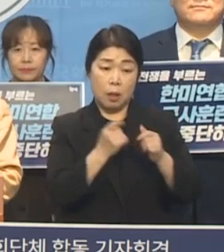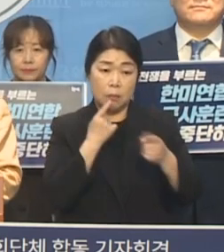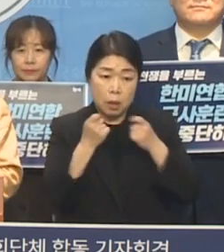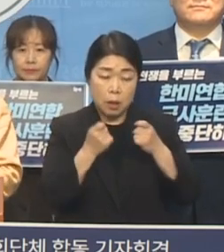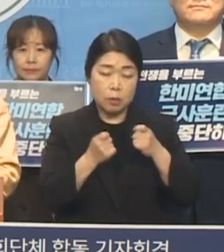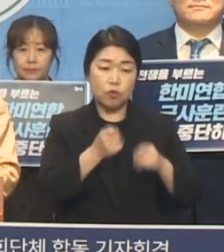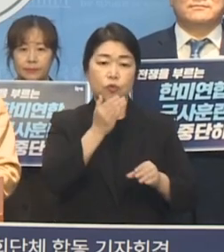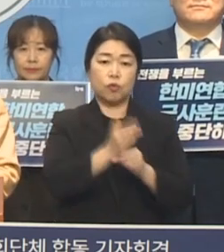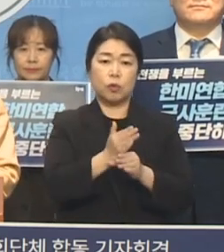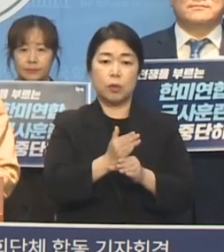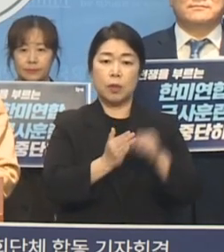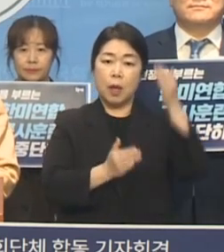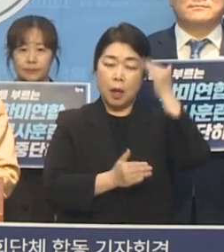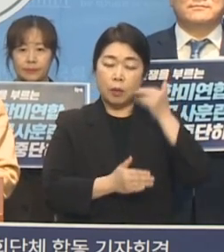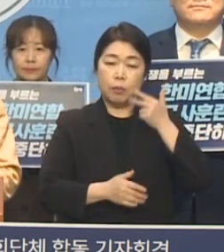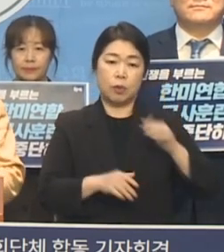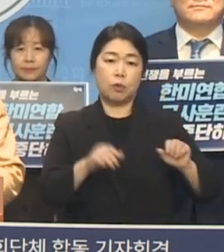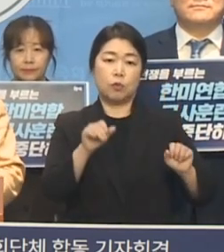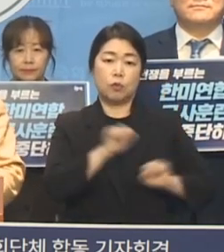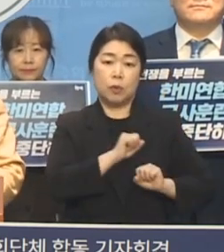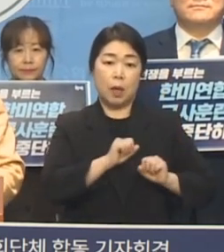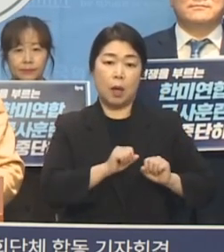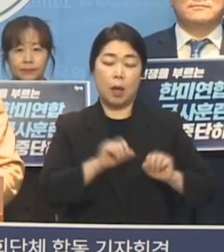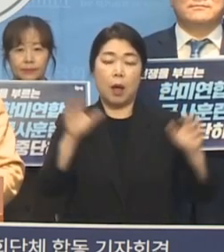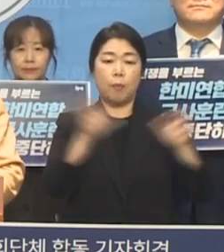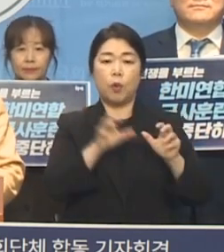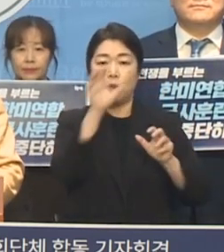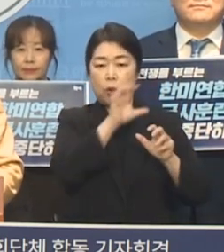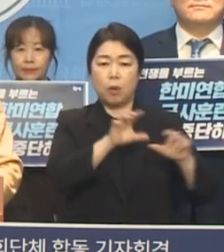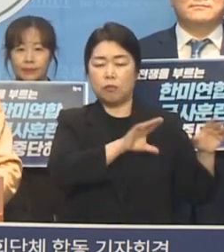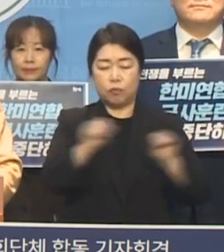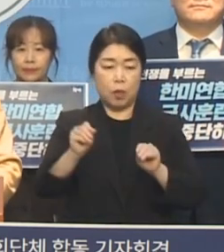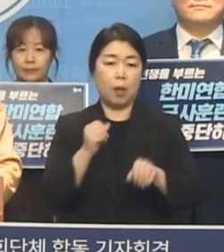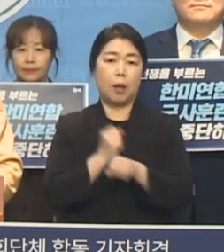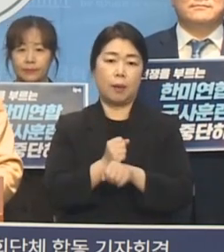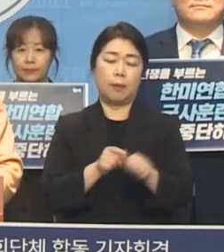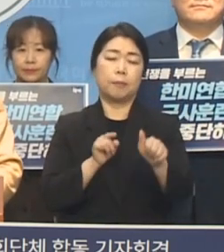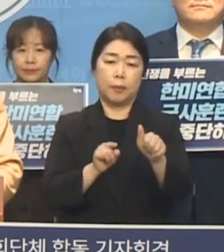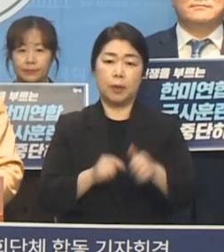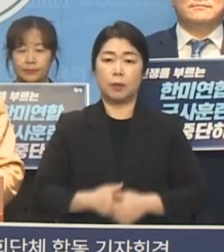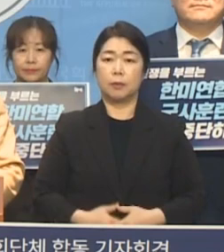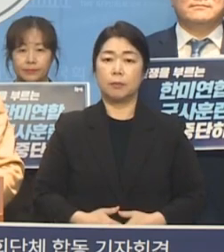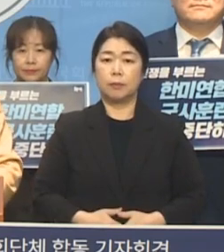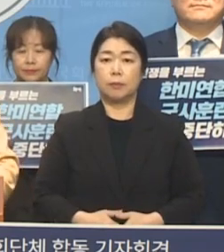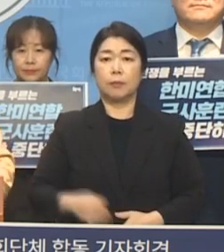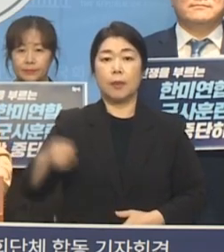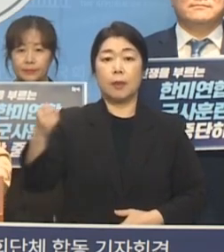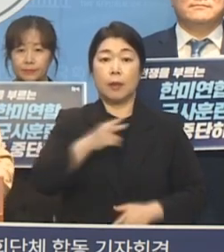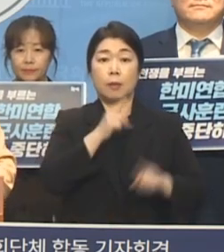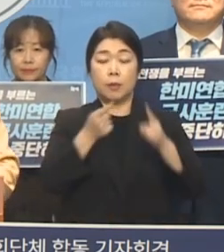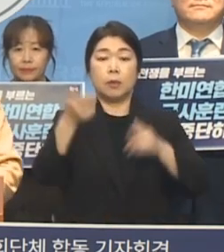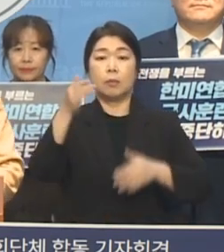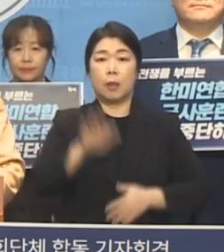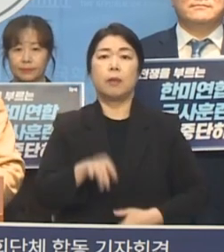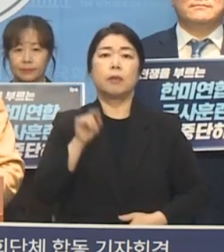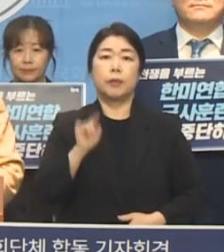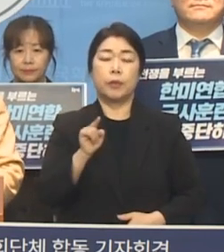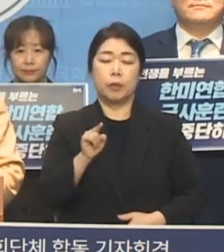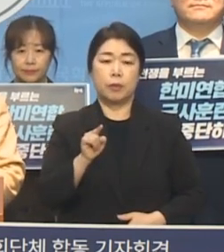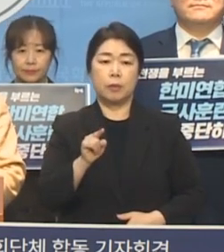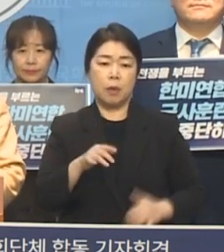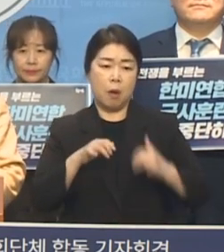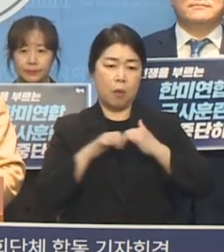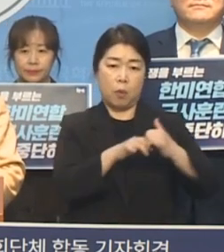뿐인 한미 군사 연습을 즉각 중단해야 합니다. 다시 강조하건대 그건